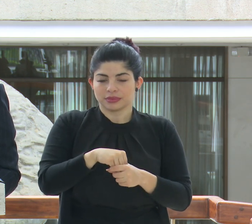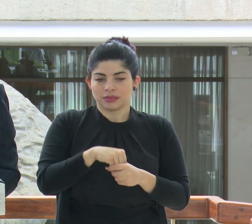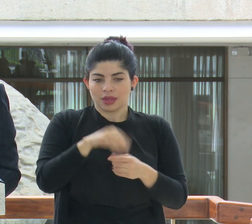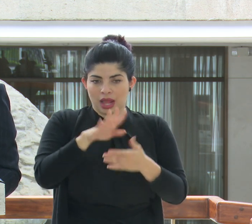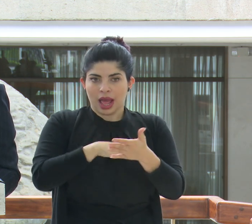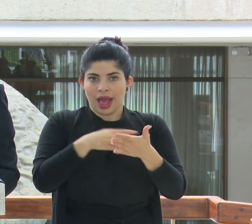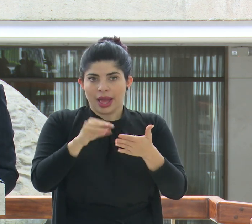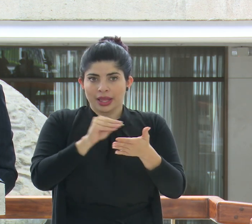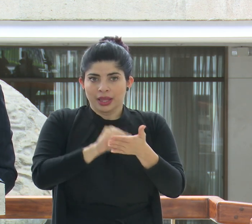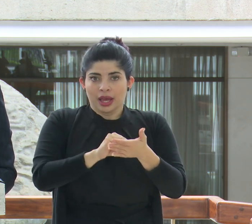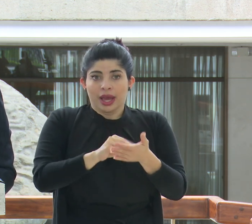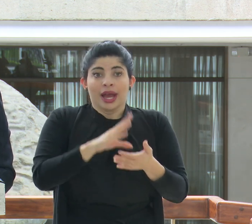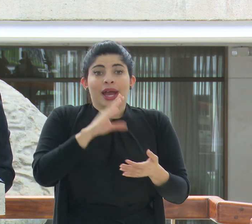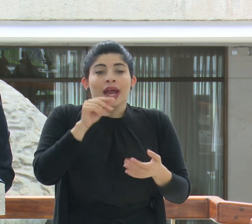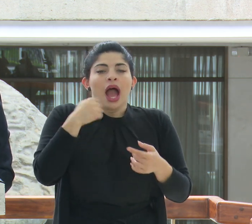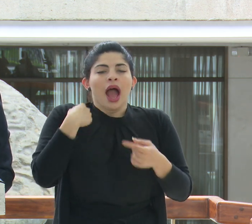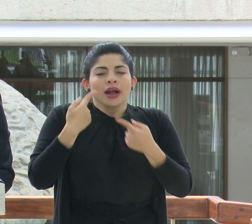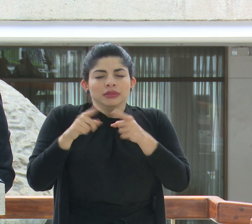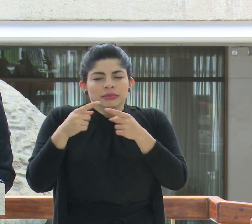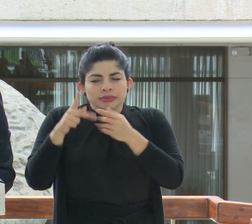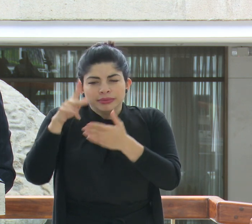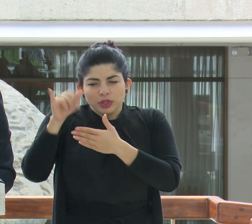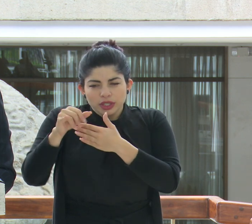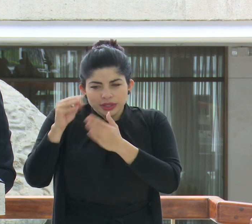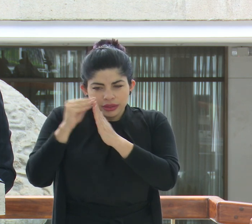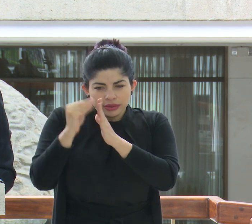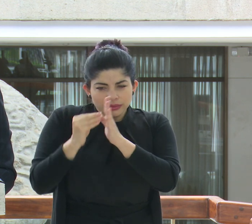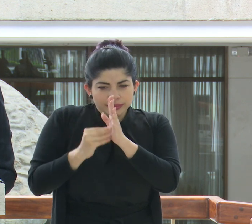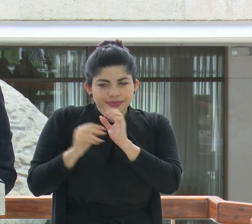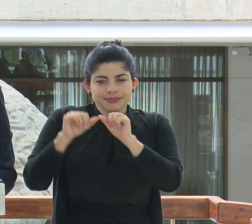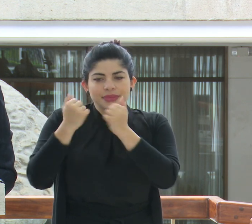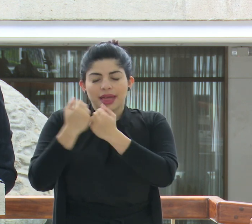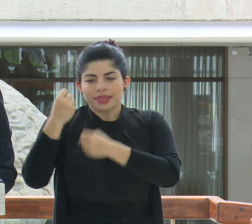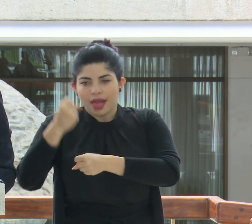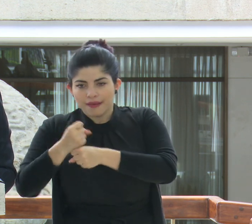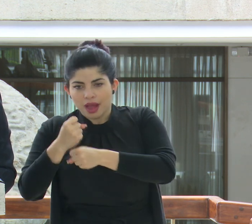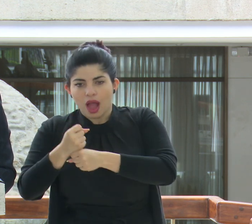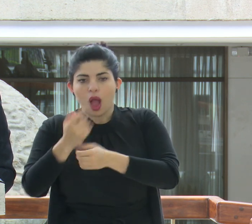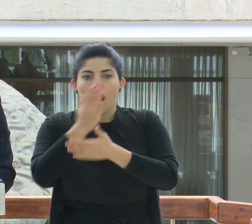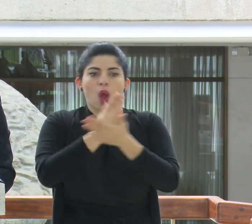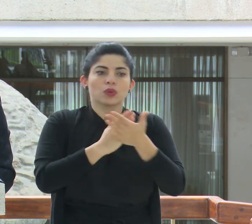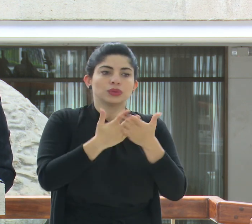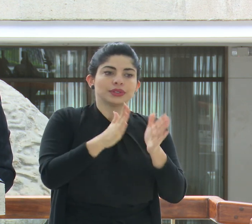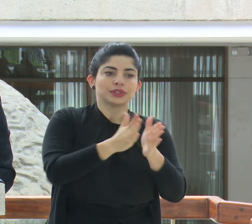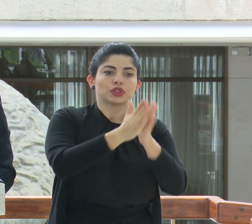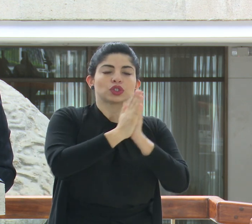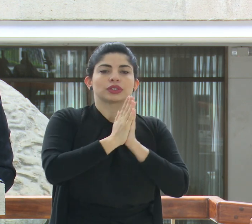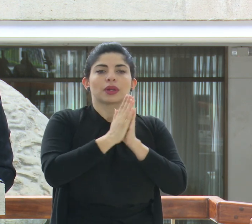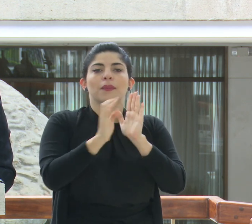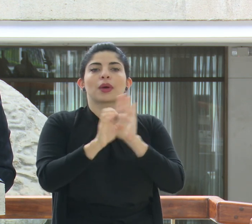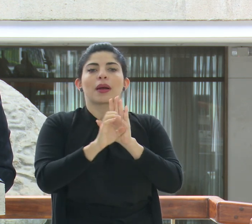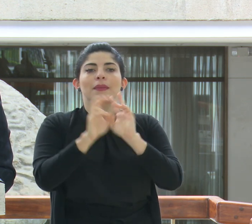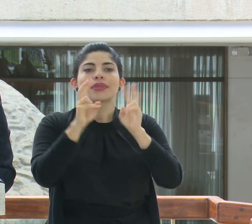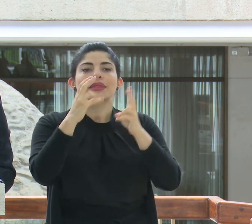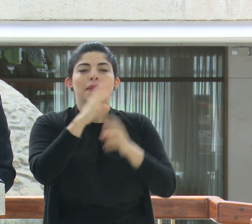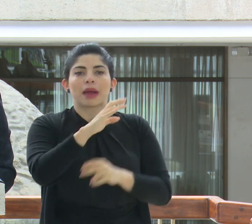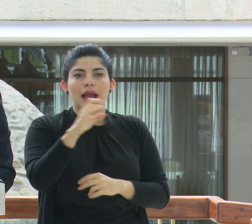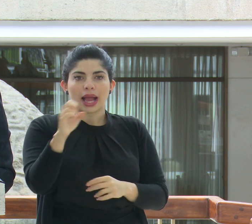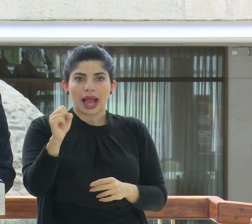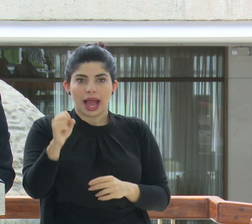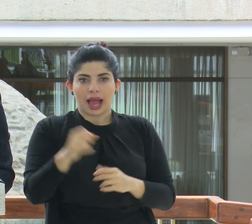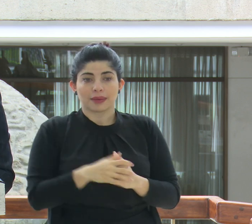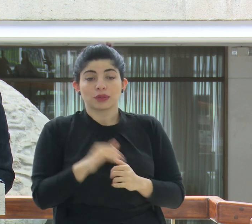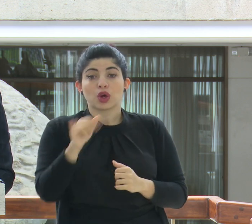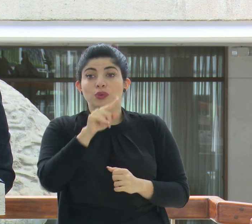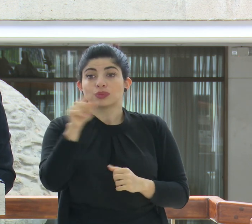en esa agenda. Y lo que hay una serie de proyectos en materia laboral, hay algunos solicitados que tienen que ver, por ejemplo, con temas de la caja.